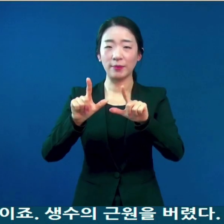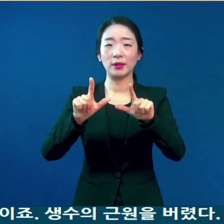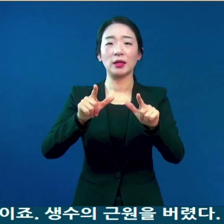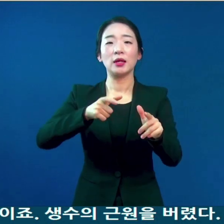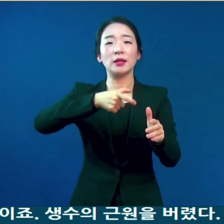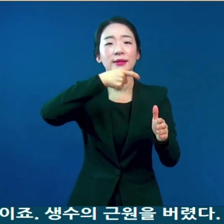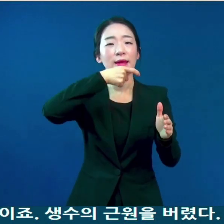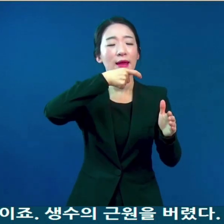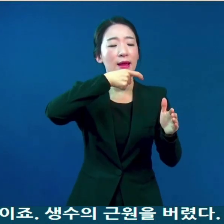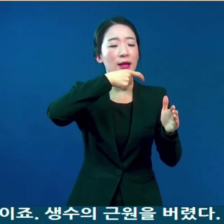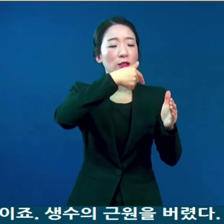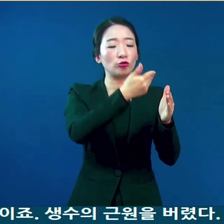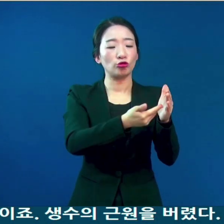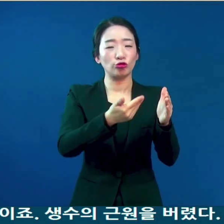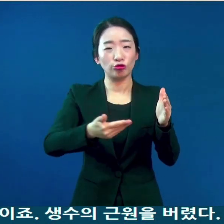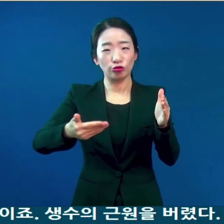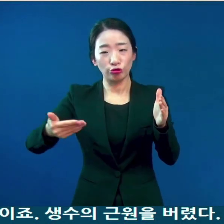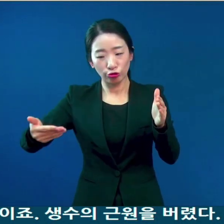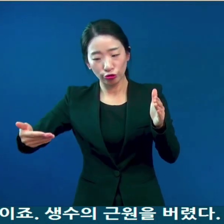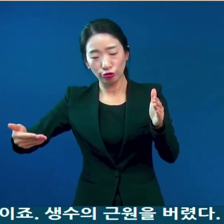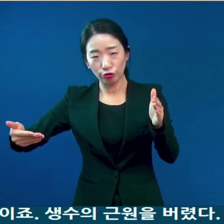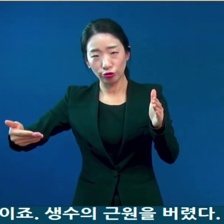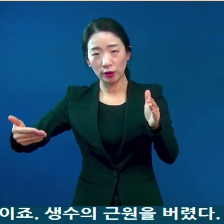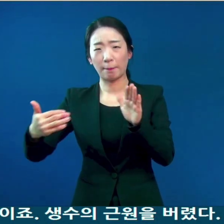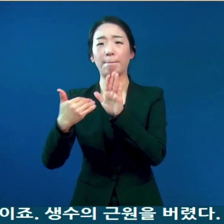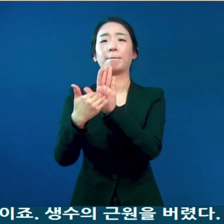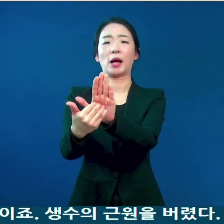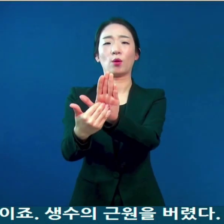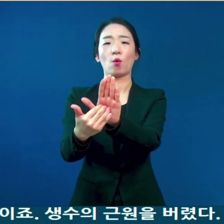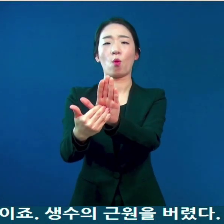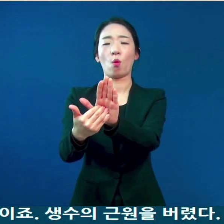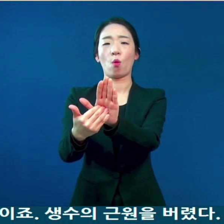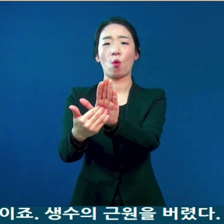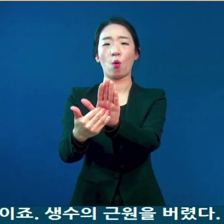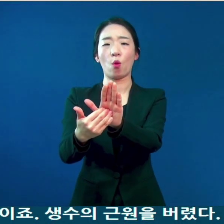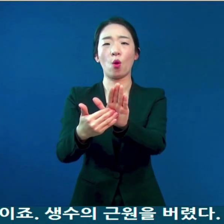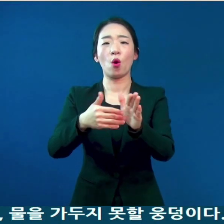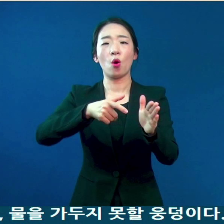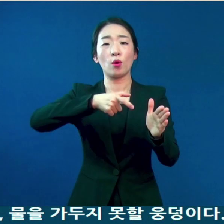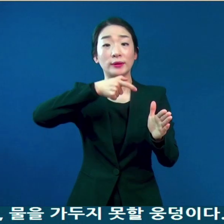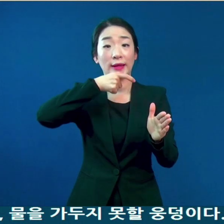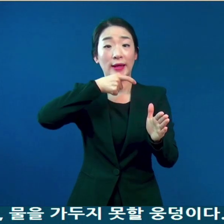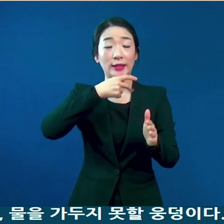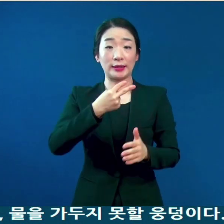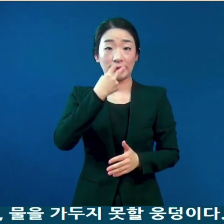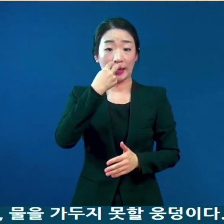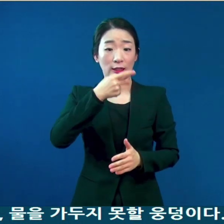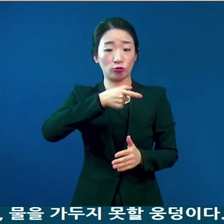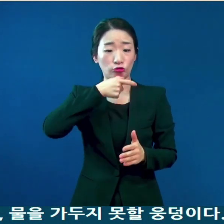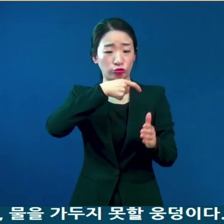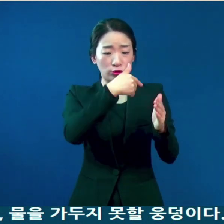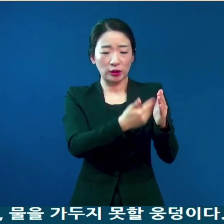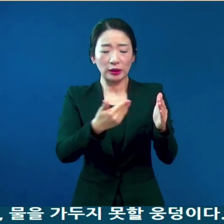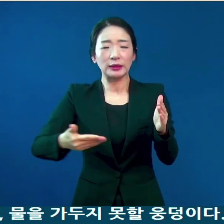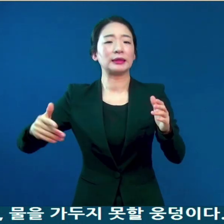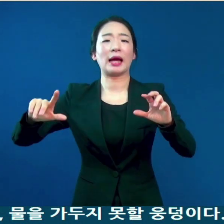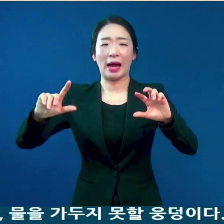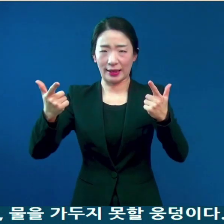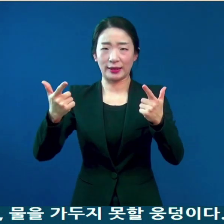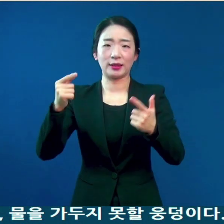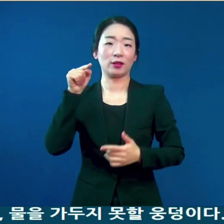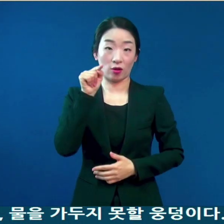생수의 샘을 막아버리고 생수의 강이 흐르지 않는 삶, 이렇게 설명하고 있는